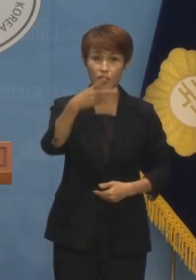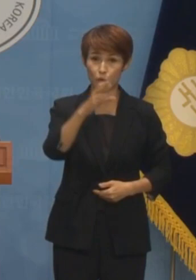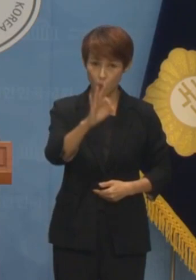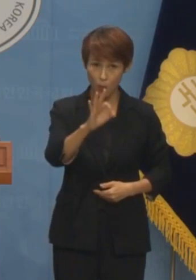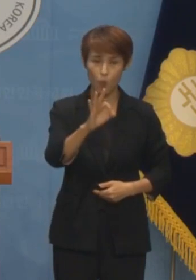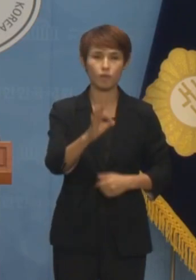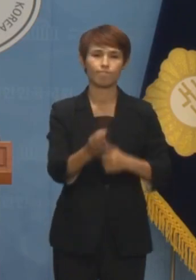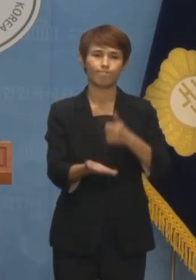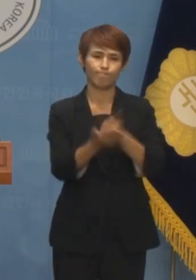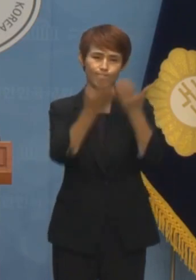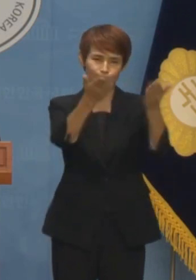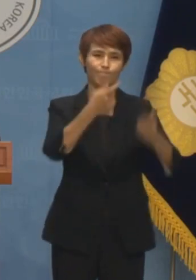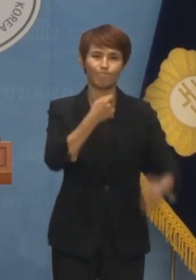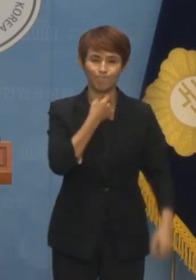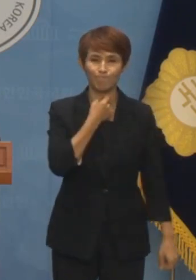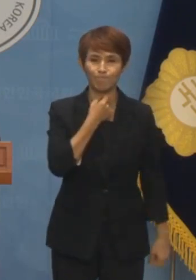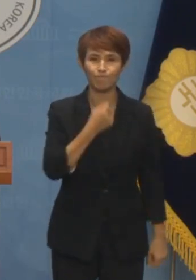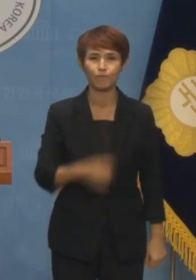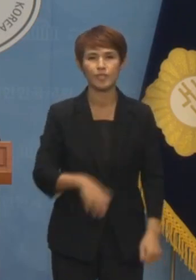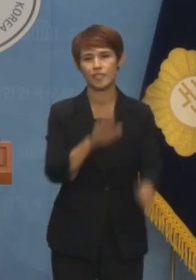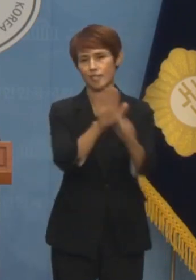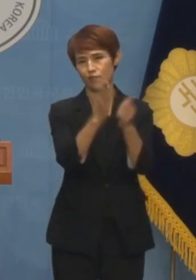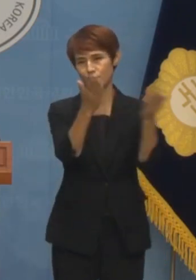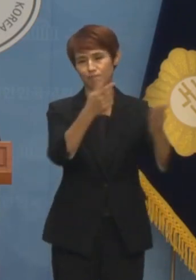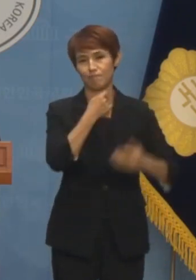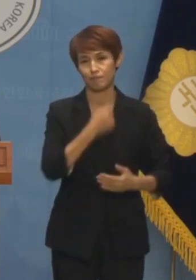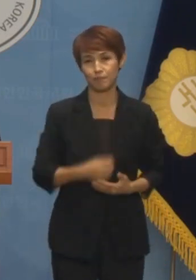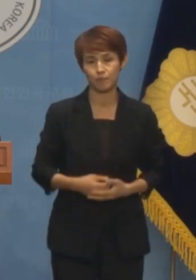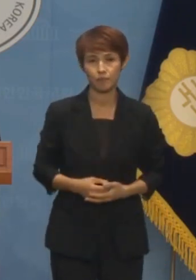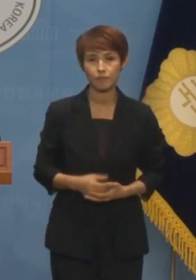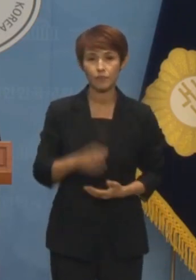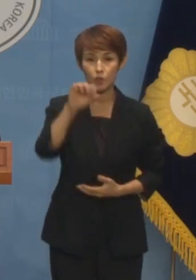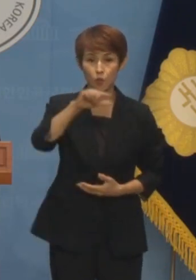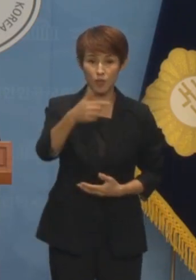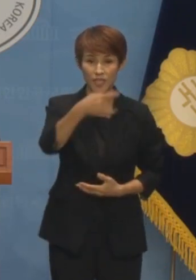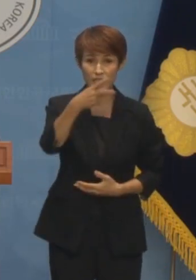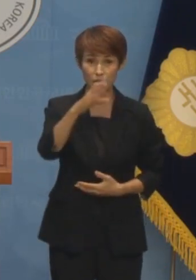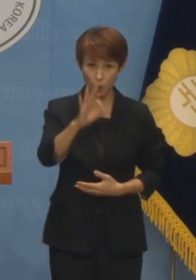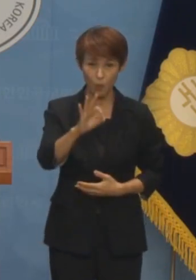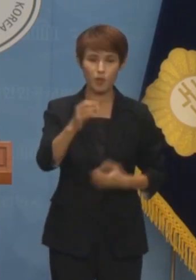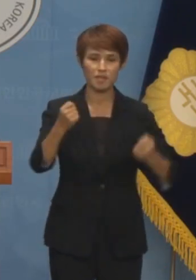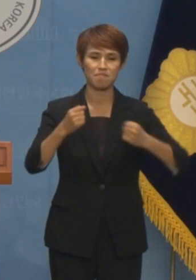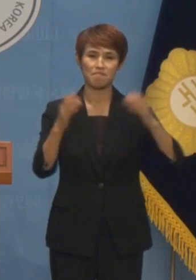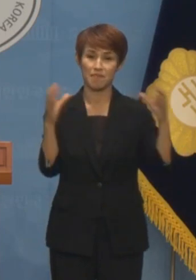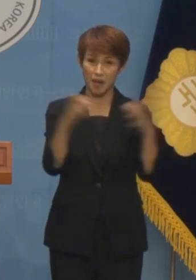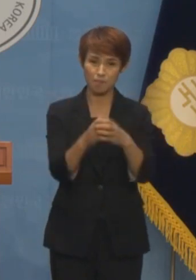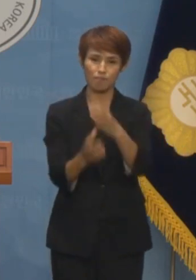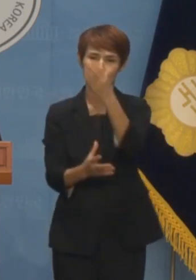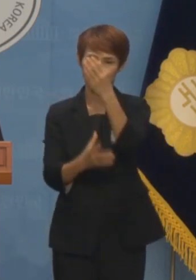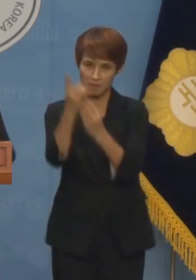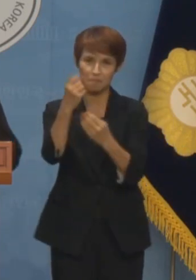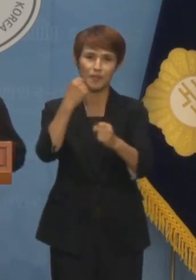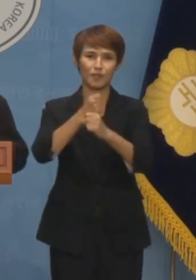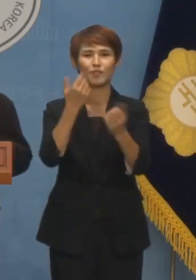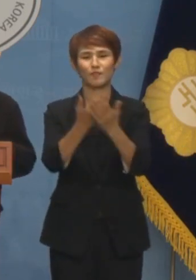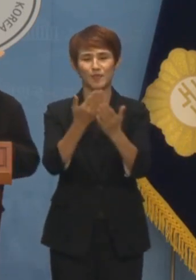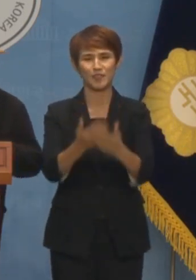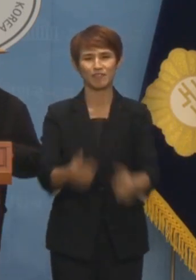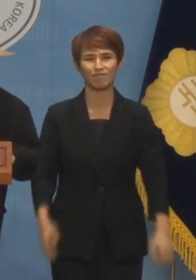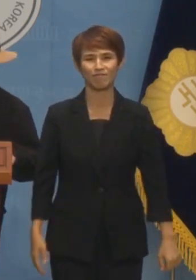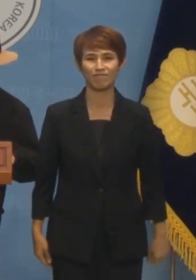적극 지지합니다. 이제 원희룡으로 모두 원팀이 되어 주십시오. 감사합니다.